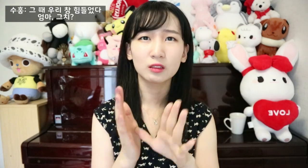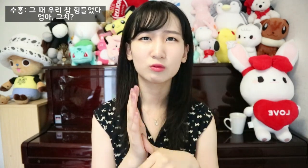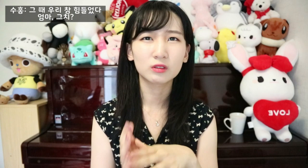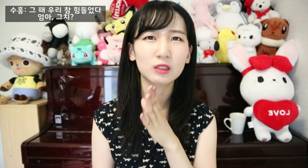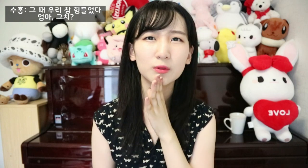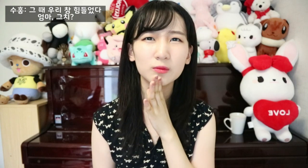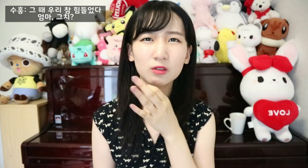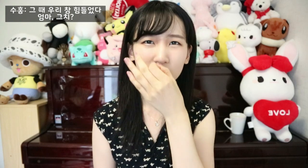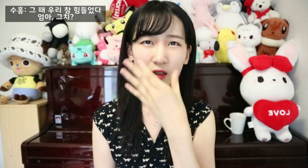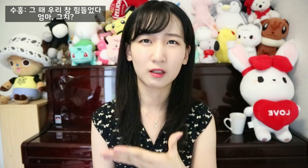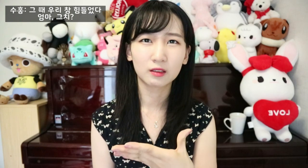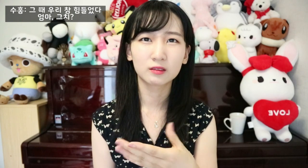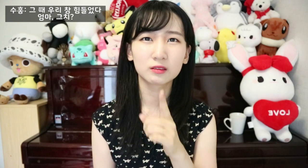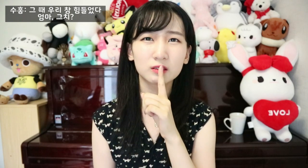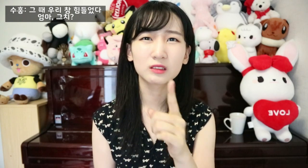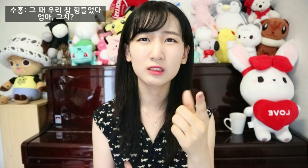그때 우리 참 힘들었다. 그치?